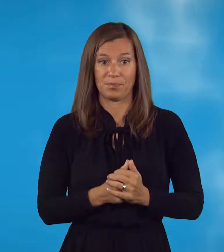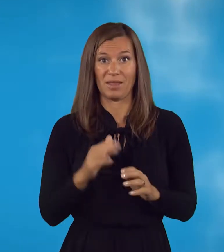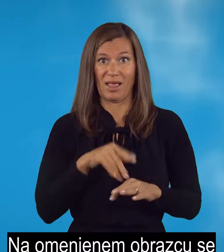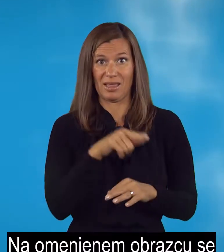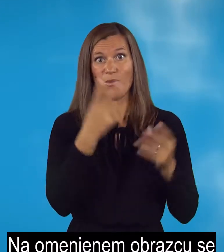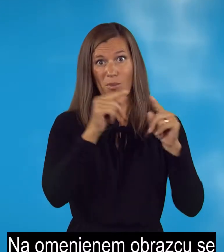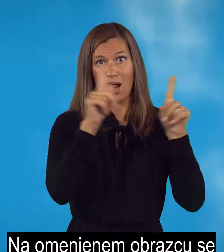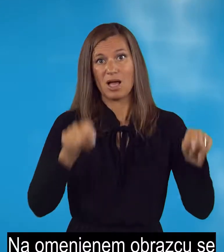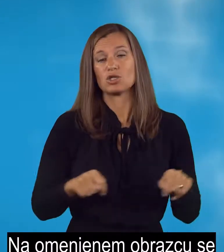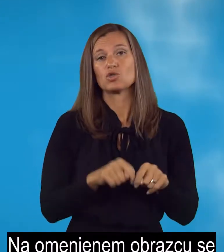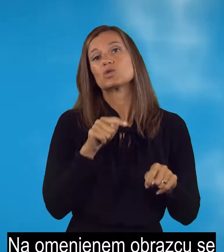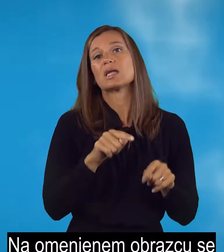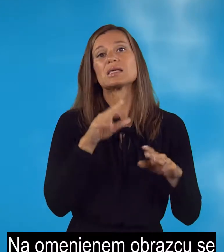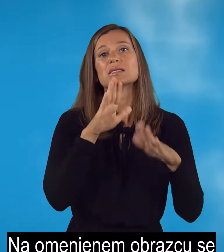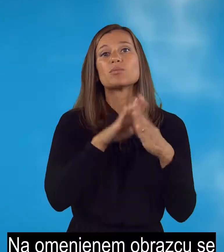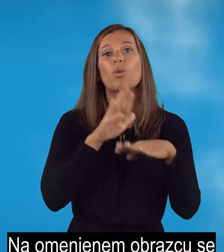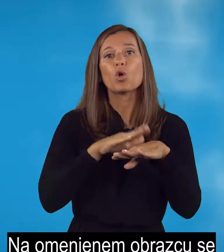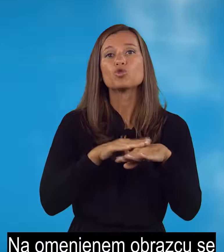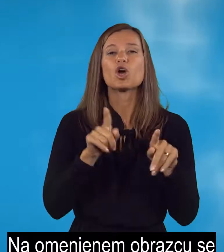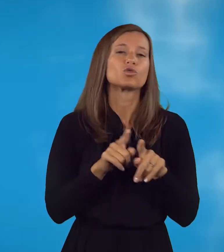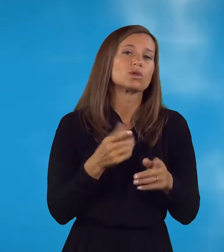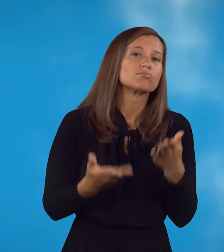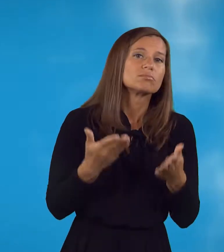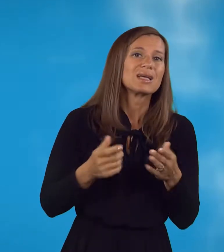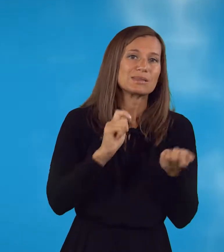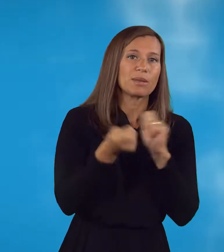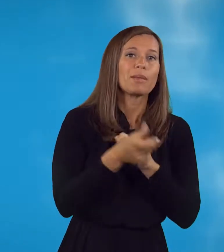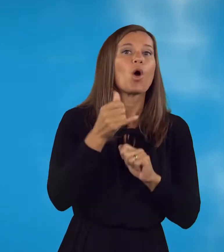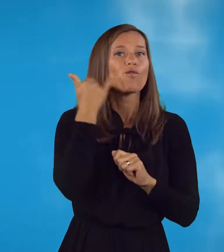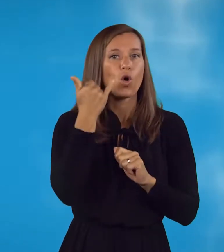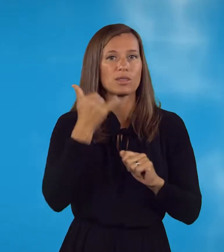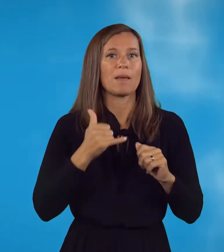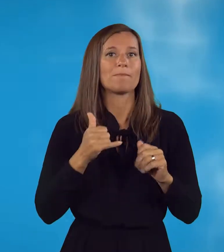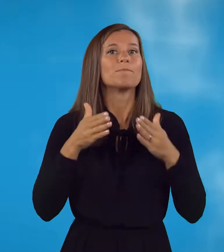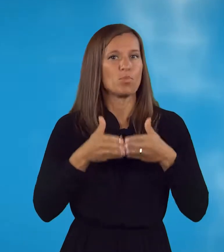Na omenjenem obrazcu se sporočajo tudi morebitne spremembe o vodnem plovilu.